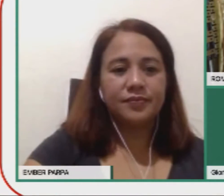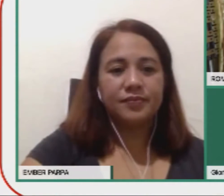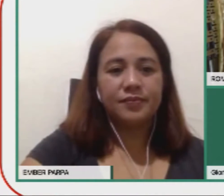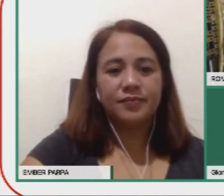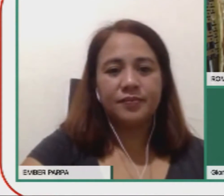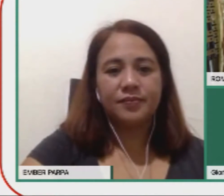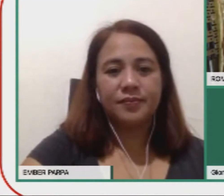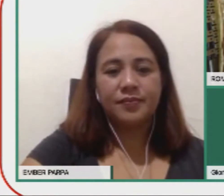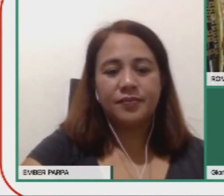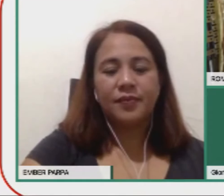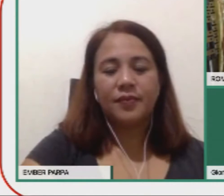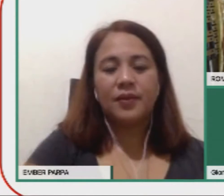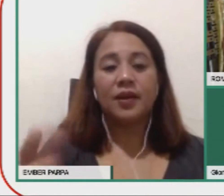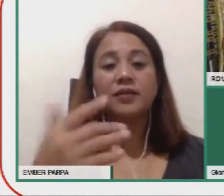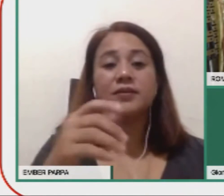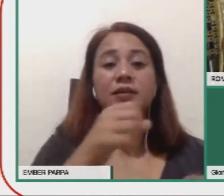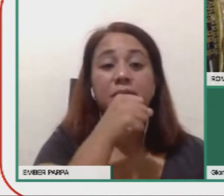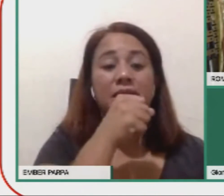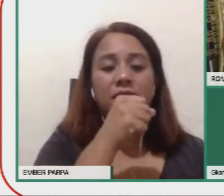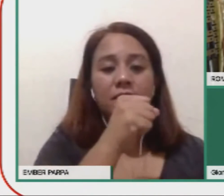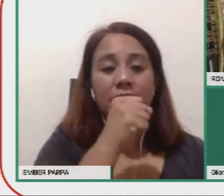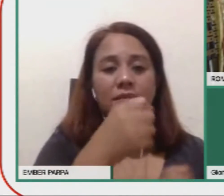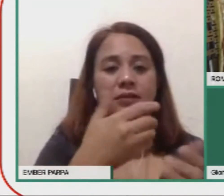lapit mo yung mic mo. Lapit mo yung mic mo.